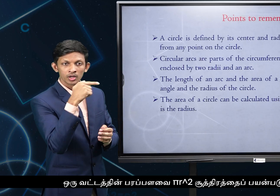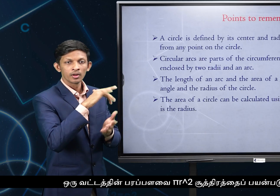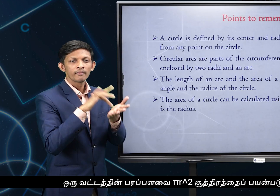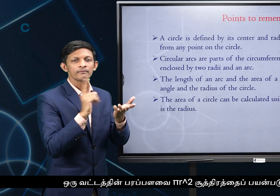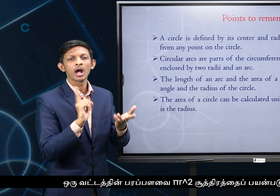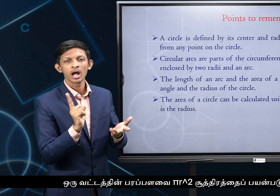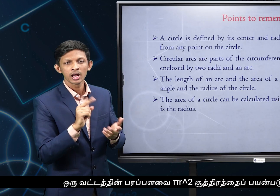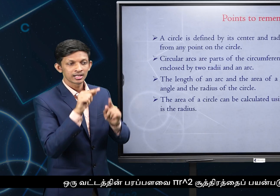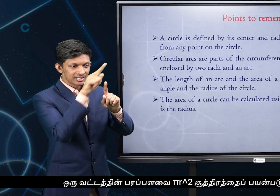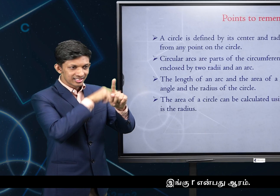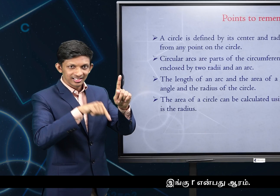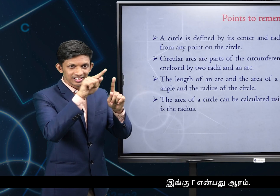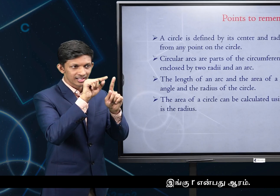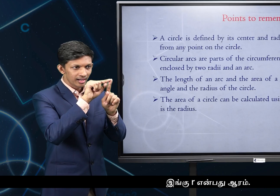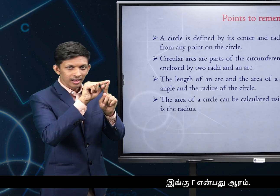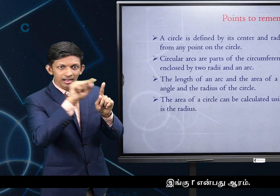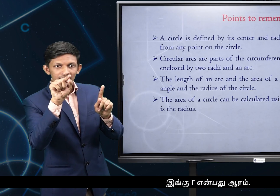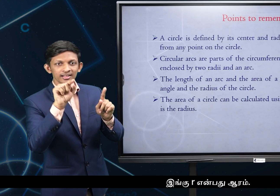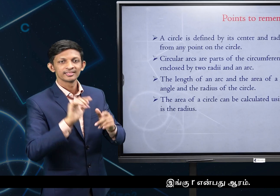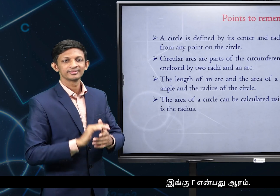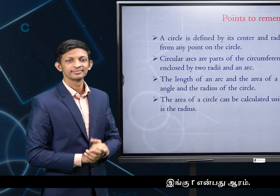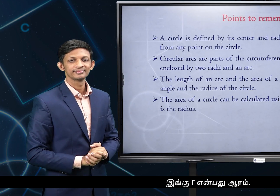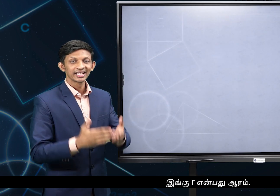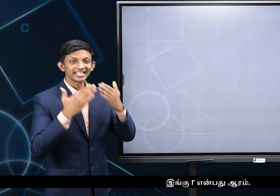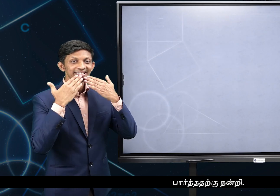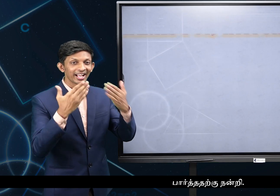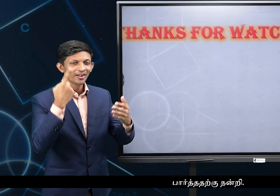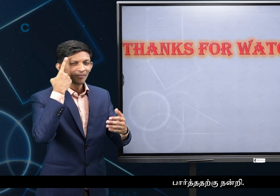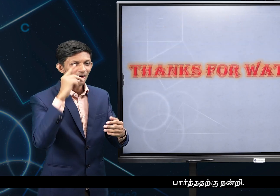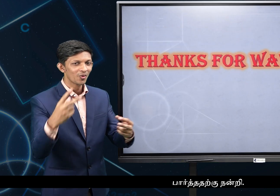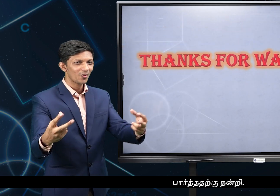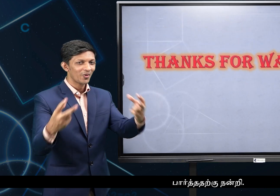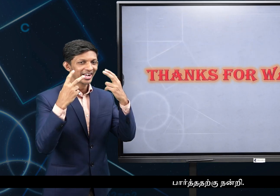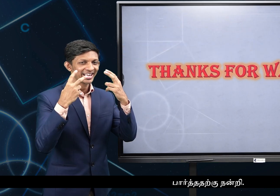பயன்படுத்தி கணக்கிடலாம். இங்கு r என்பது ஆரம். பார்த்ததற்கு நன்றி.